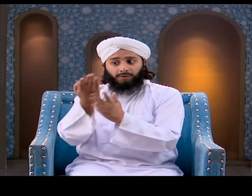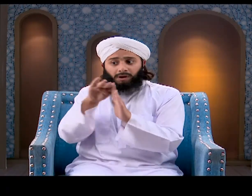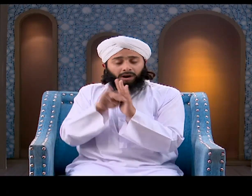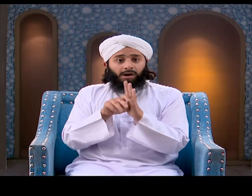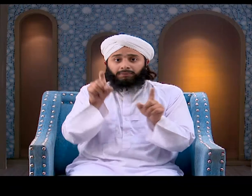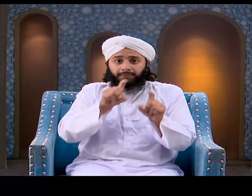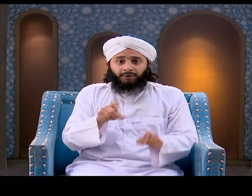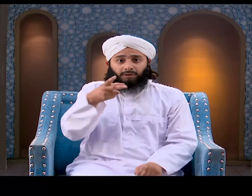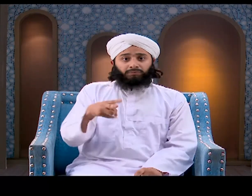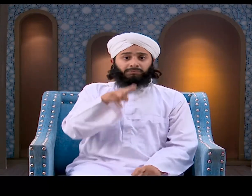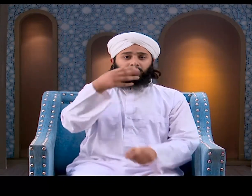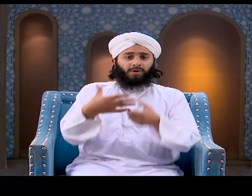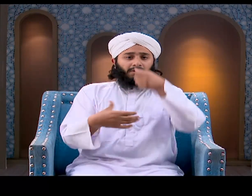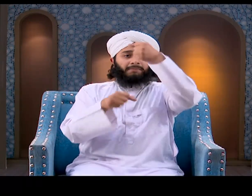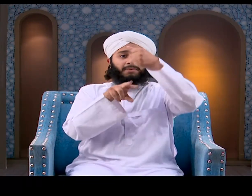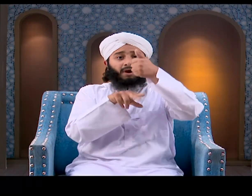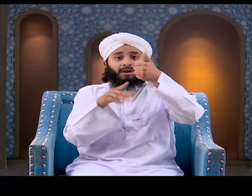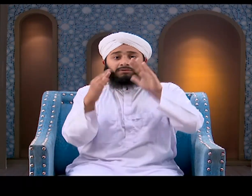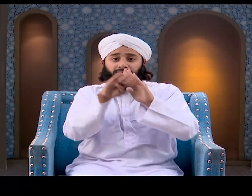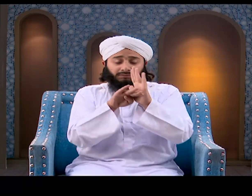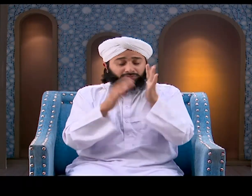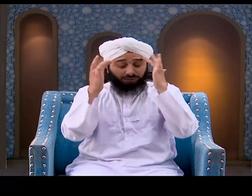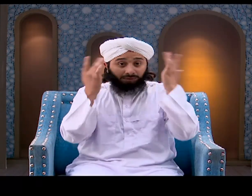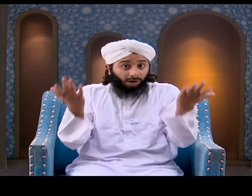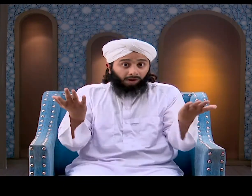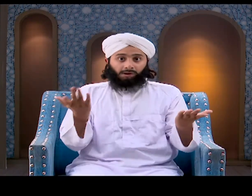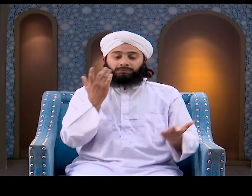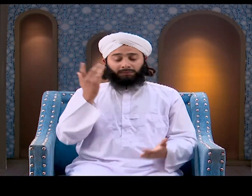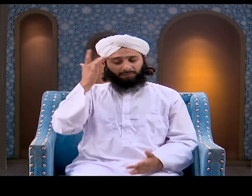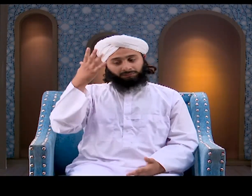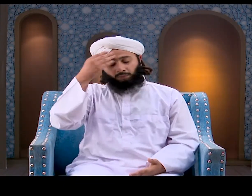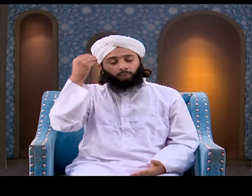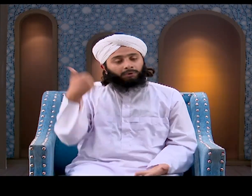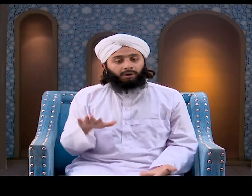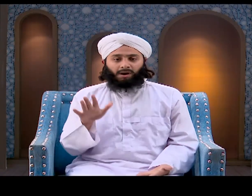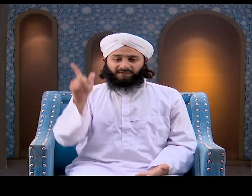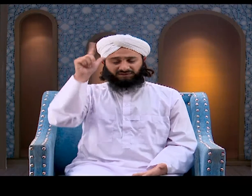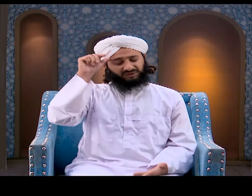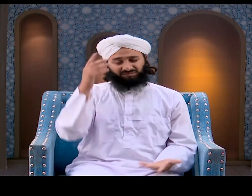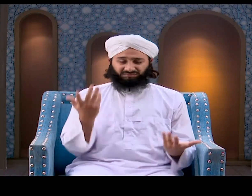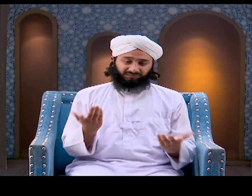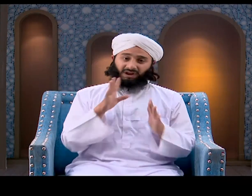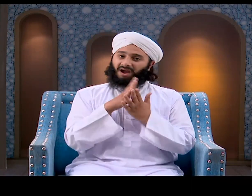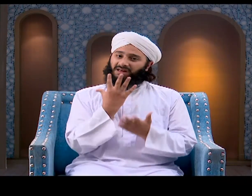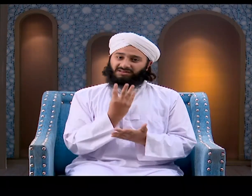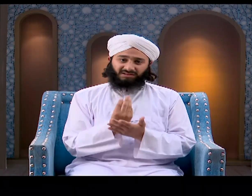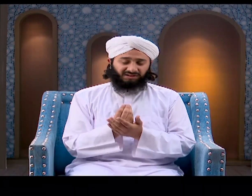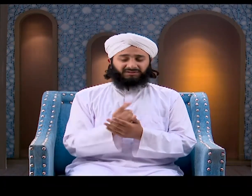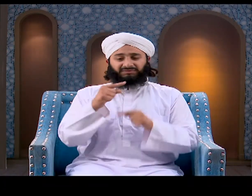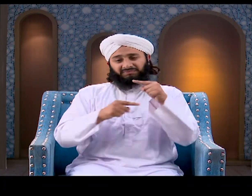کیا جائے گا۔ ہم یہ سب جانتے ہوئے بھی اس سے انجان بنتے اور غفلت کا شکار رہتے۔ دن رات گناہوں کا سلسلہ جاری ہے،